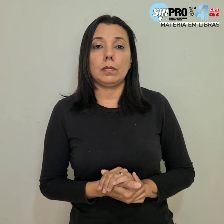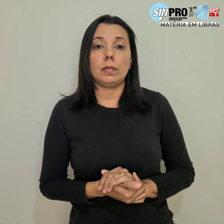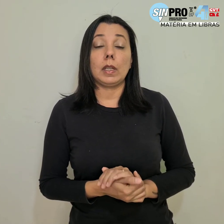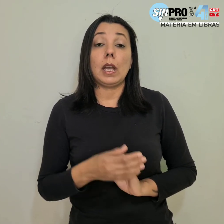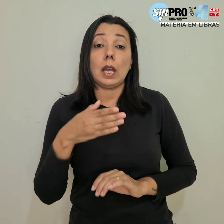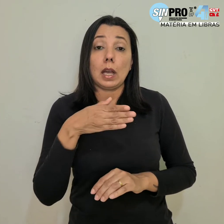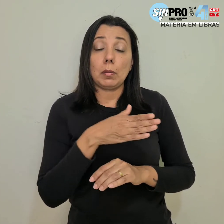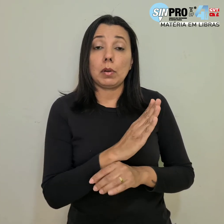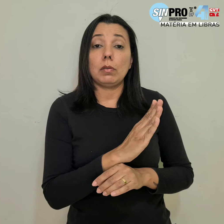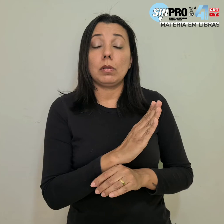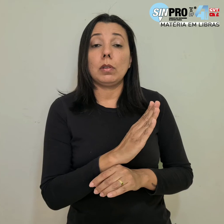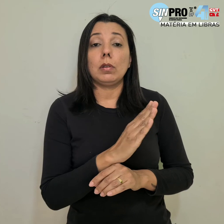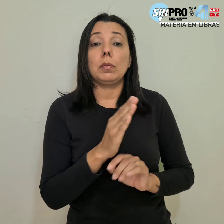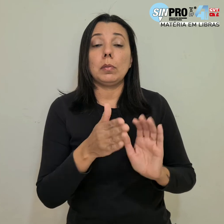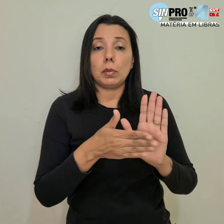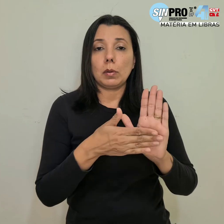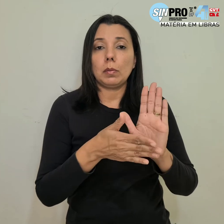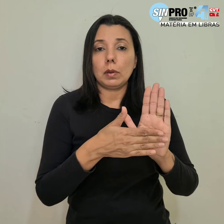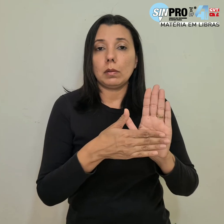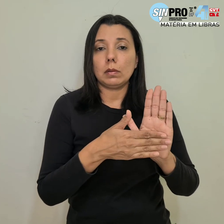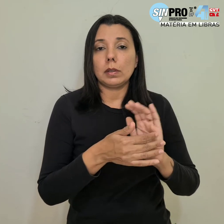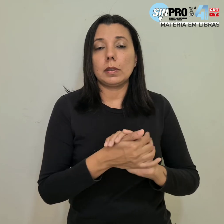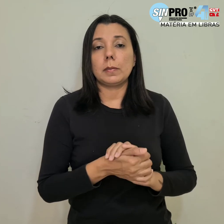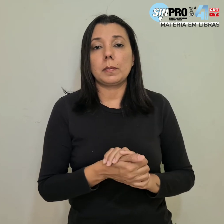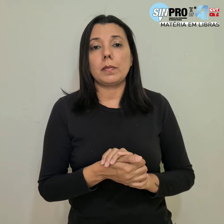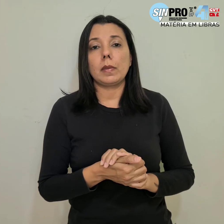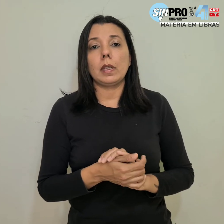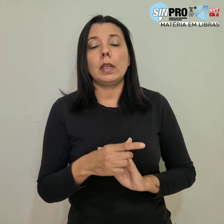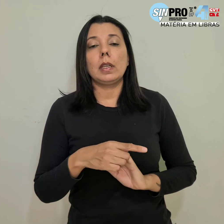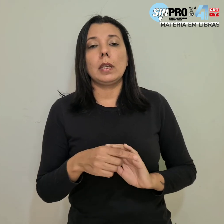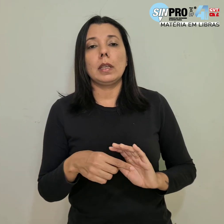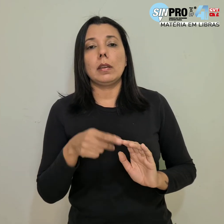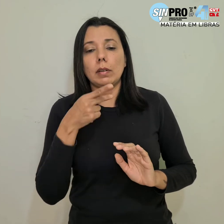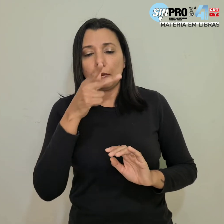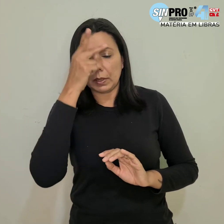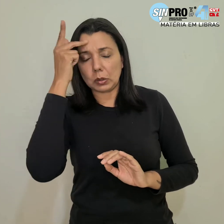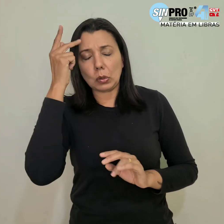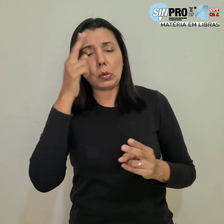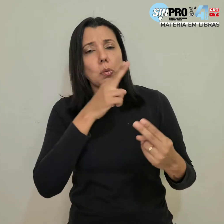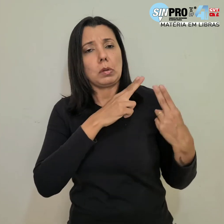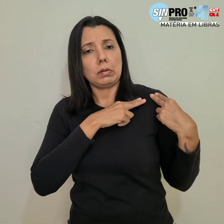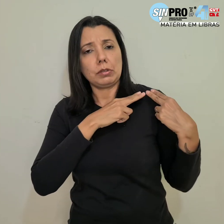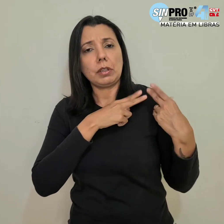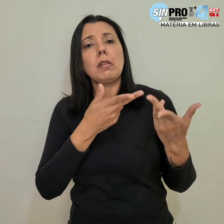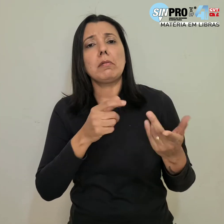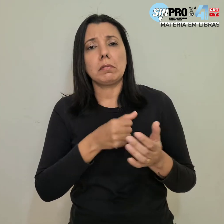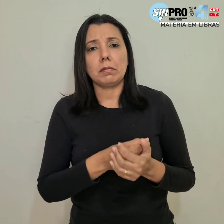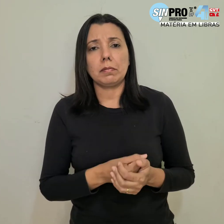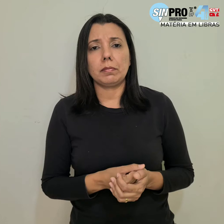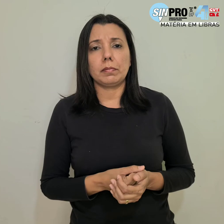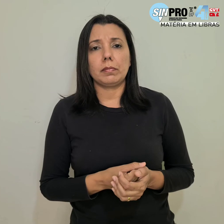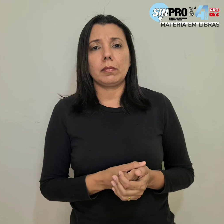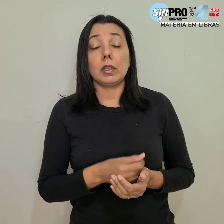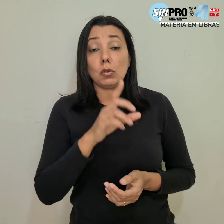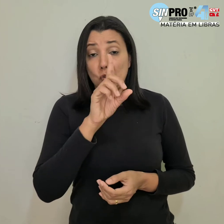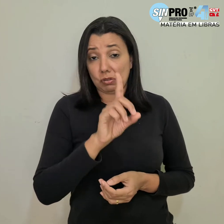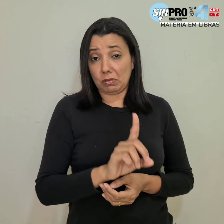Aprovou medida provisória que concedia ao patronato o direito